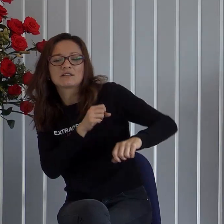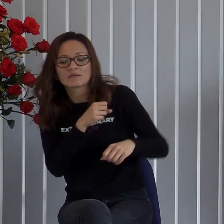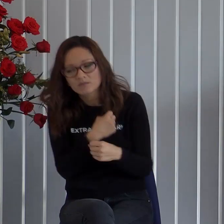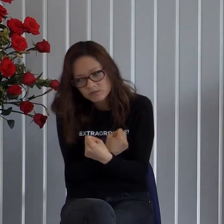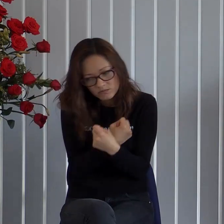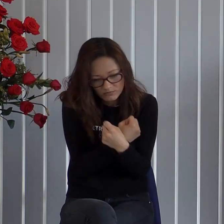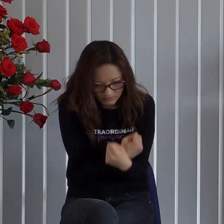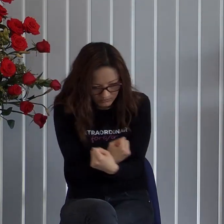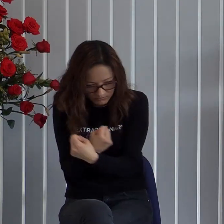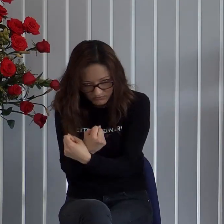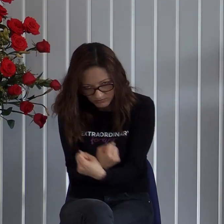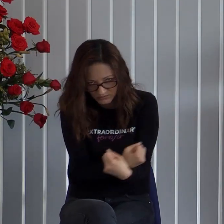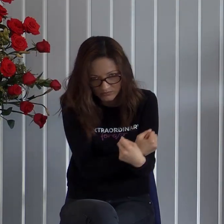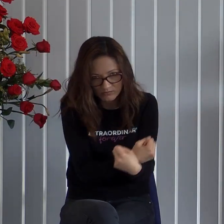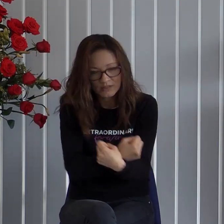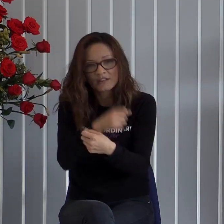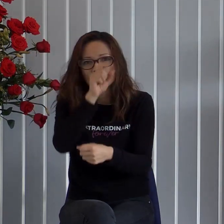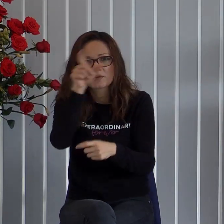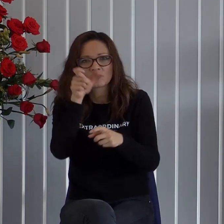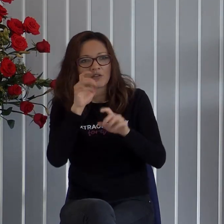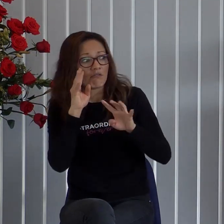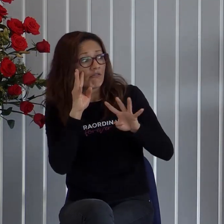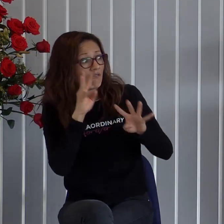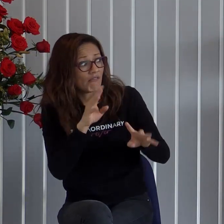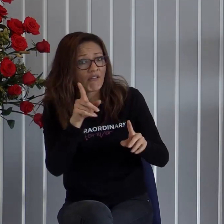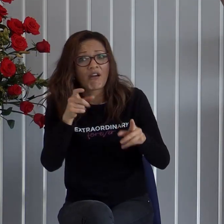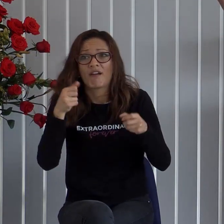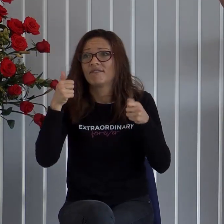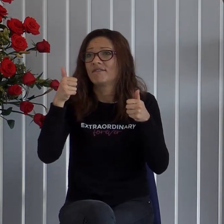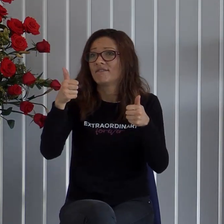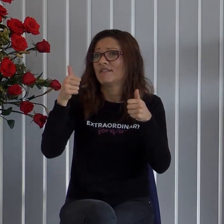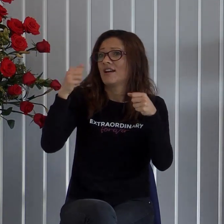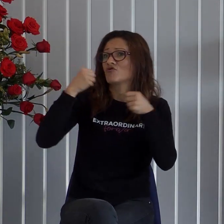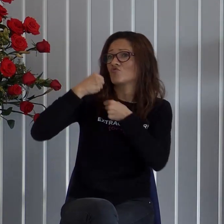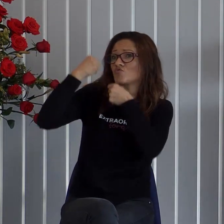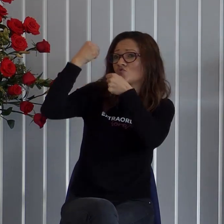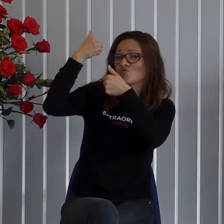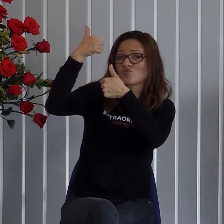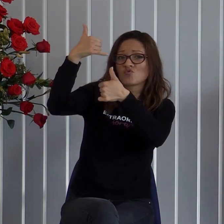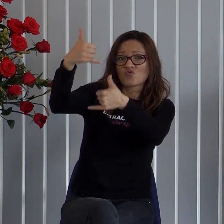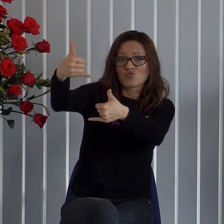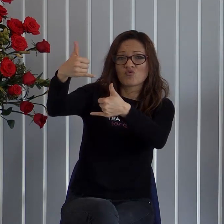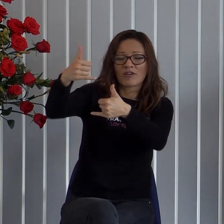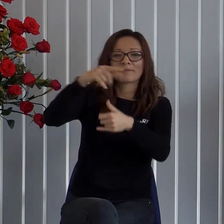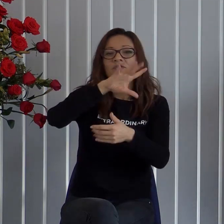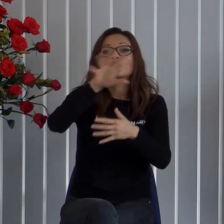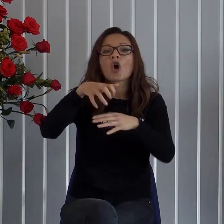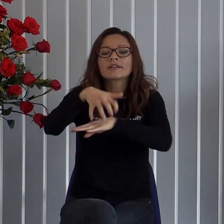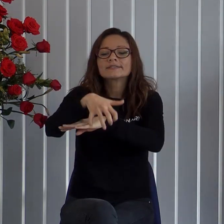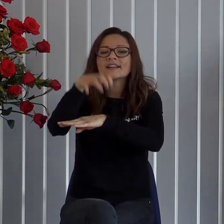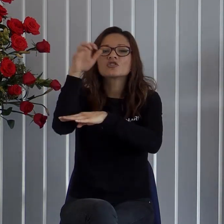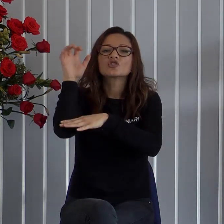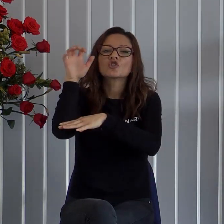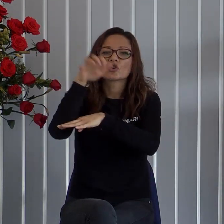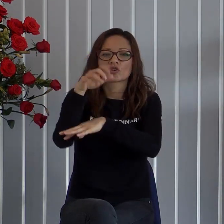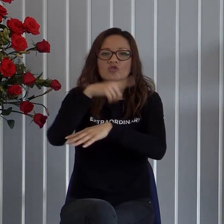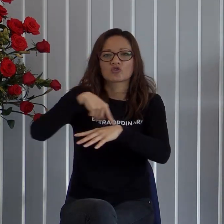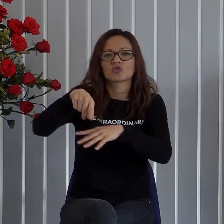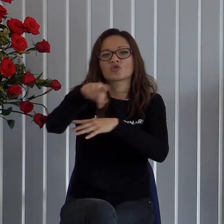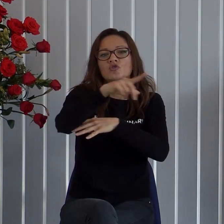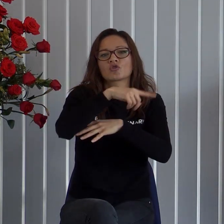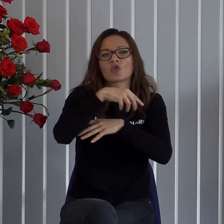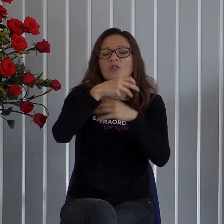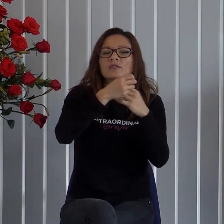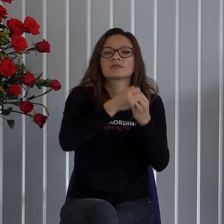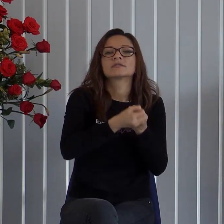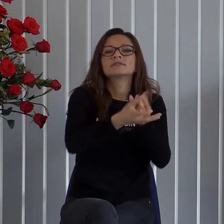cautivos, después los vendían, ¿no? Y fuera eso, todos los tesoros los traían, porque los tesoros no eran del general, los tesoros pertenecían